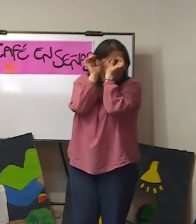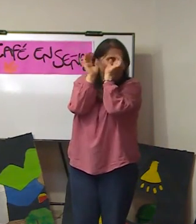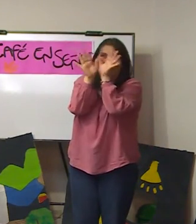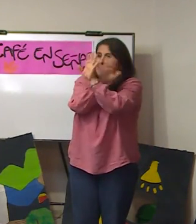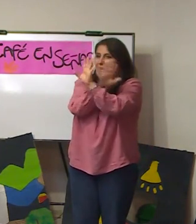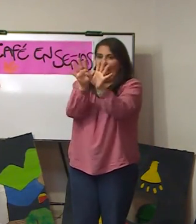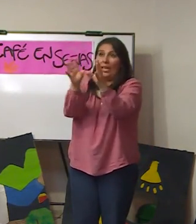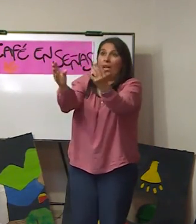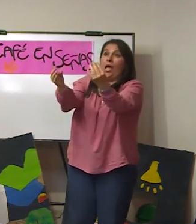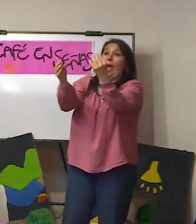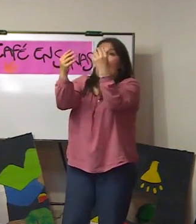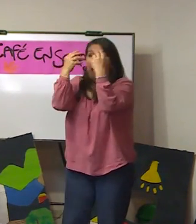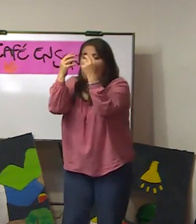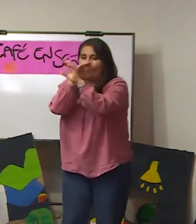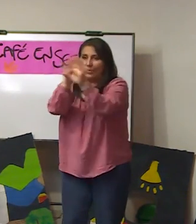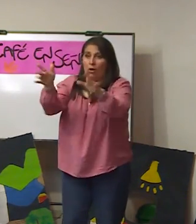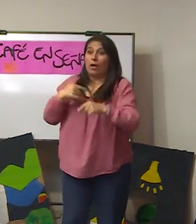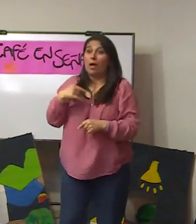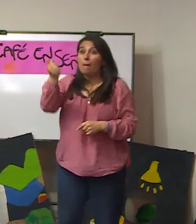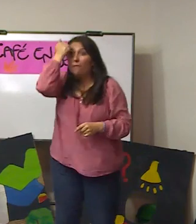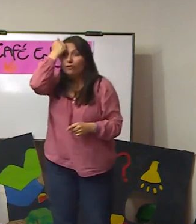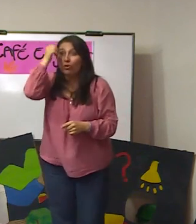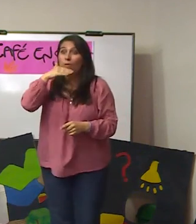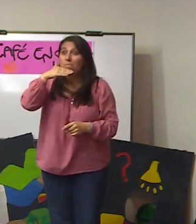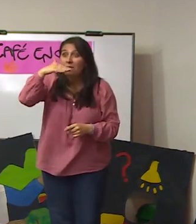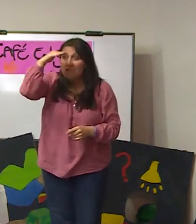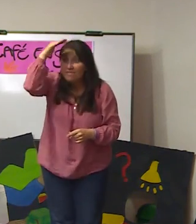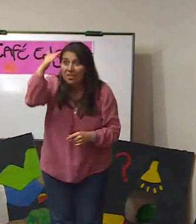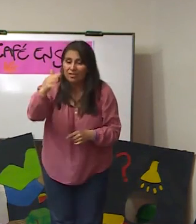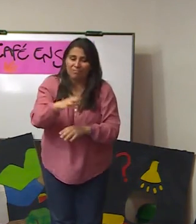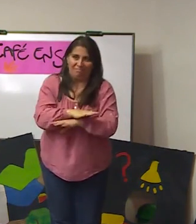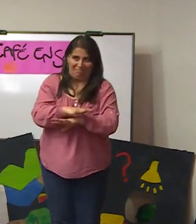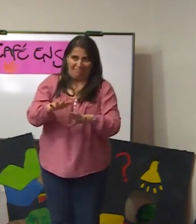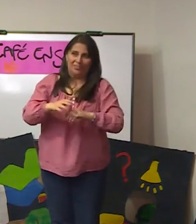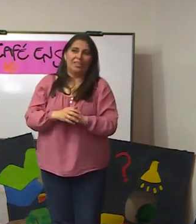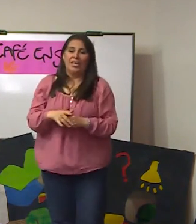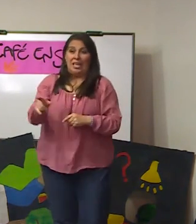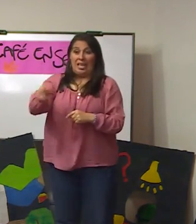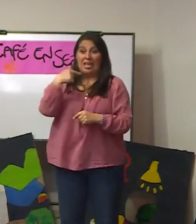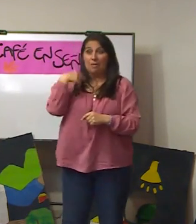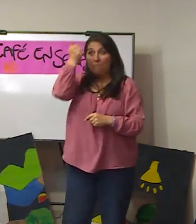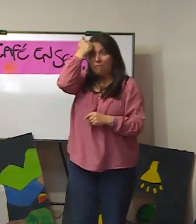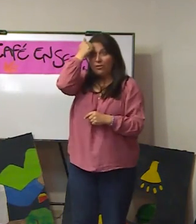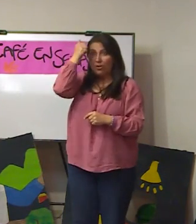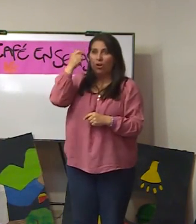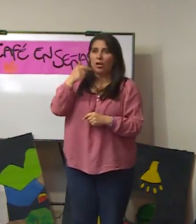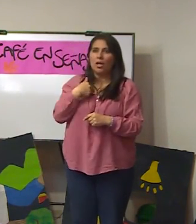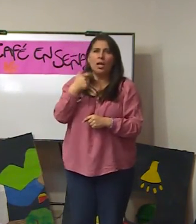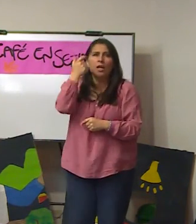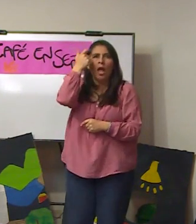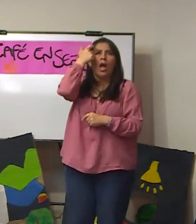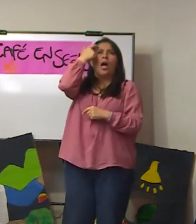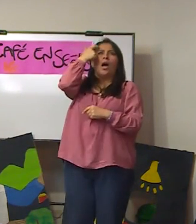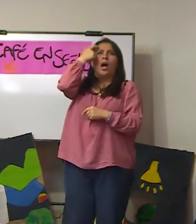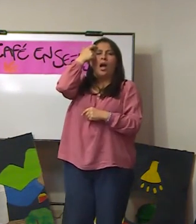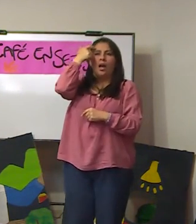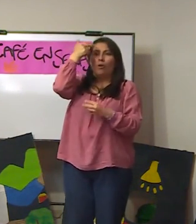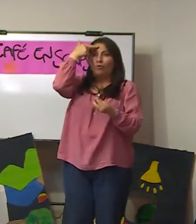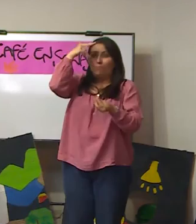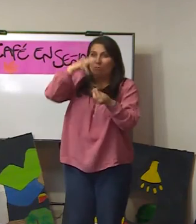un profesor paisita de Medellín, y él se imaginaba la mitología griega, que era la que no me entraba,